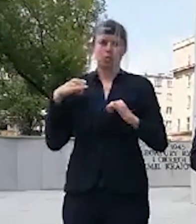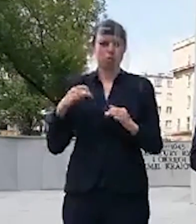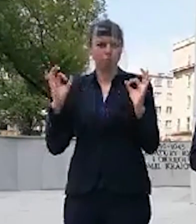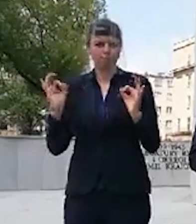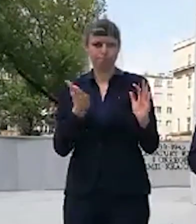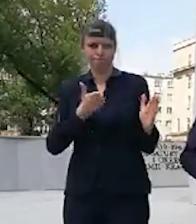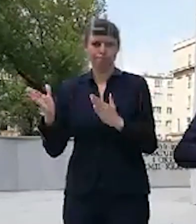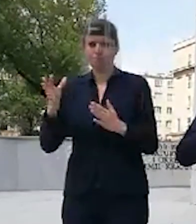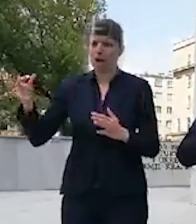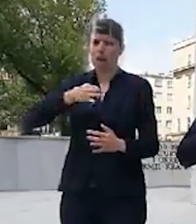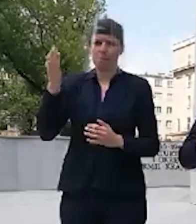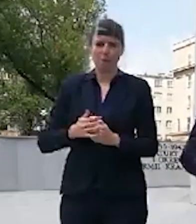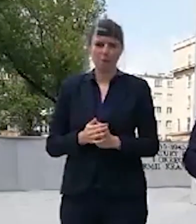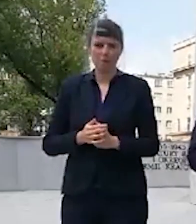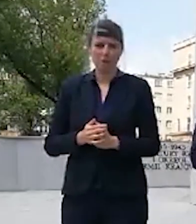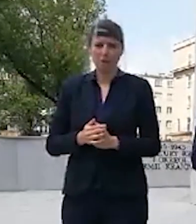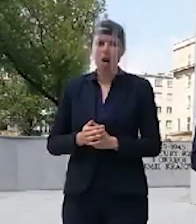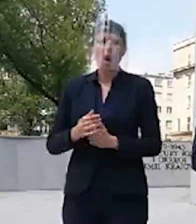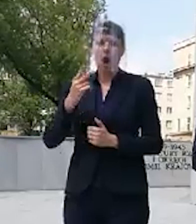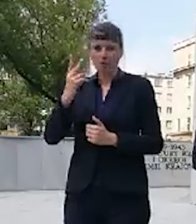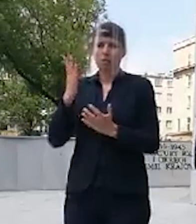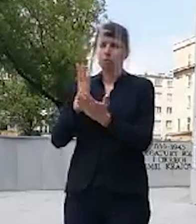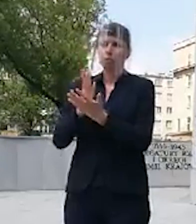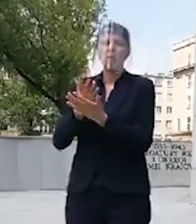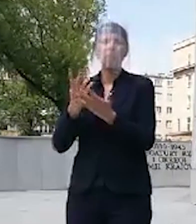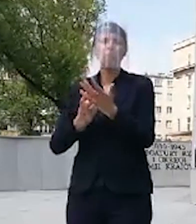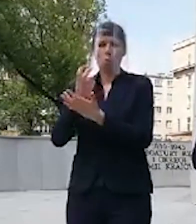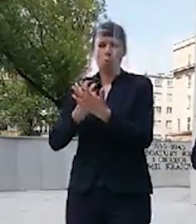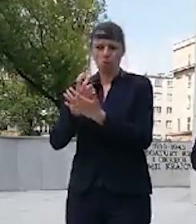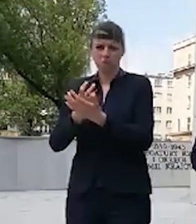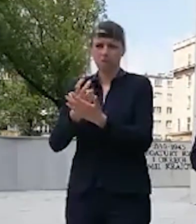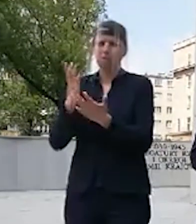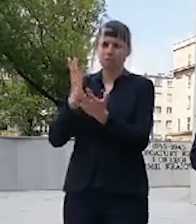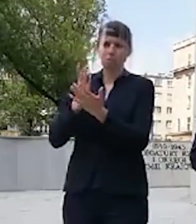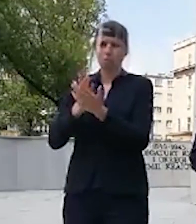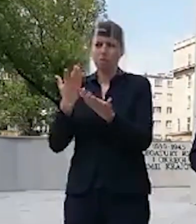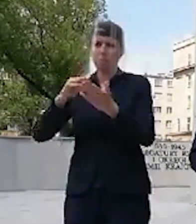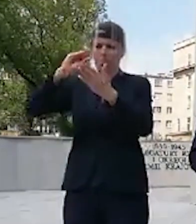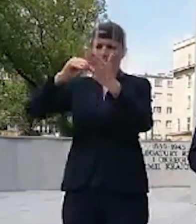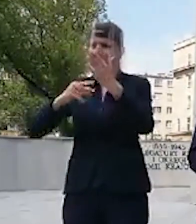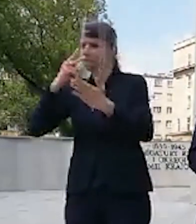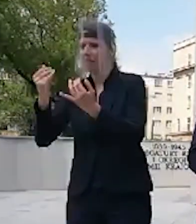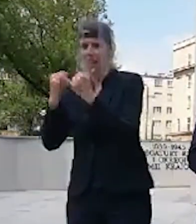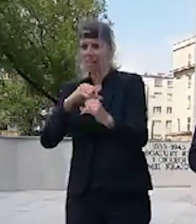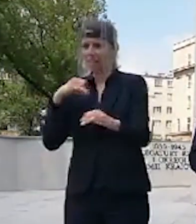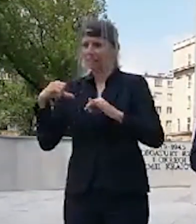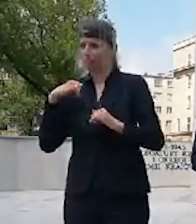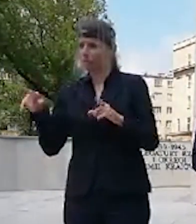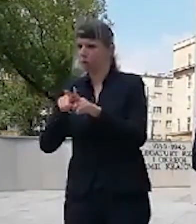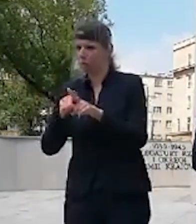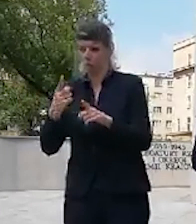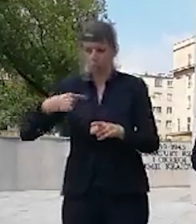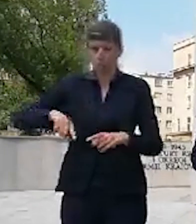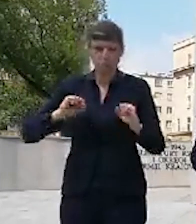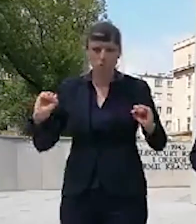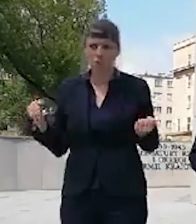jeszcze w miesiącu lutym, ona jest uzupełniana licznymi podpisami innych samorządowców. Ja widzę, że do naszej akcji, do